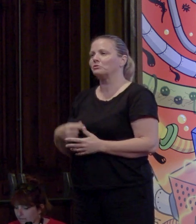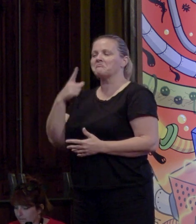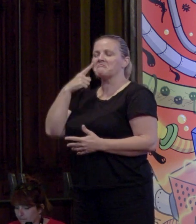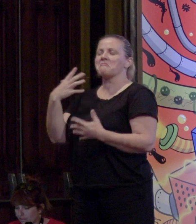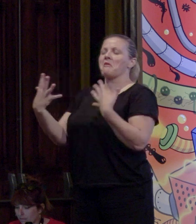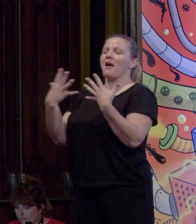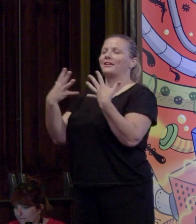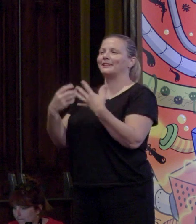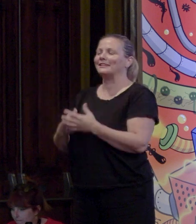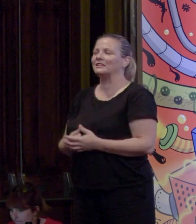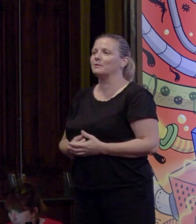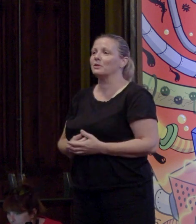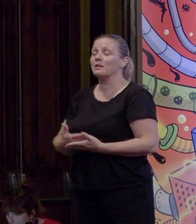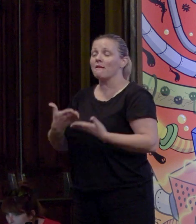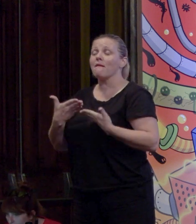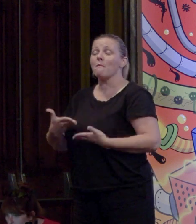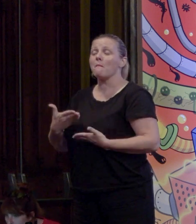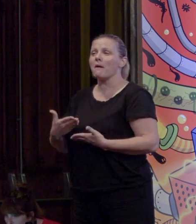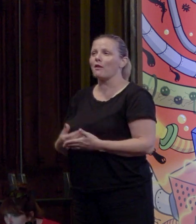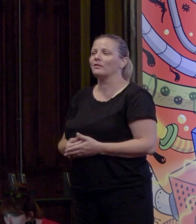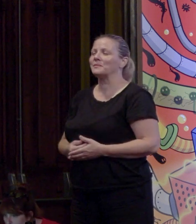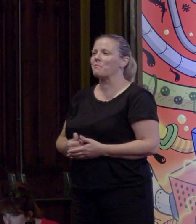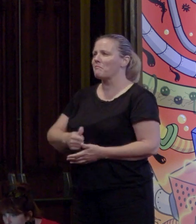y que le den un valor añadido.